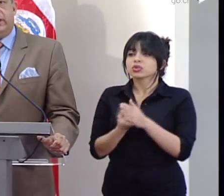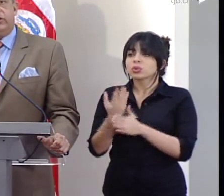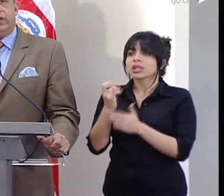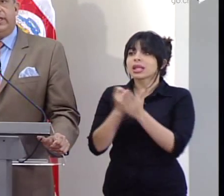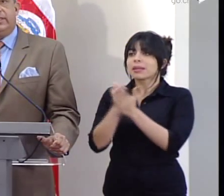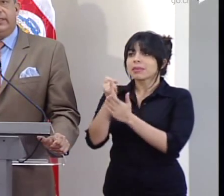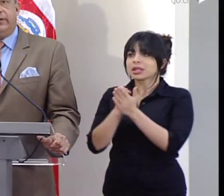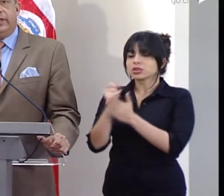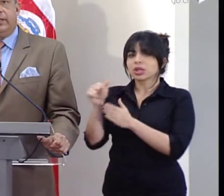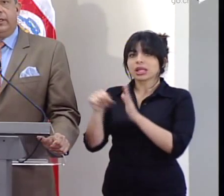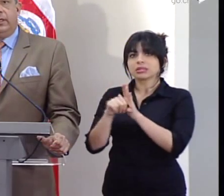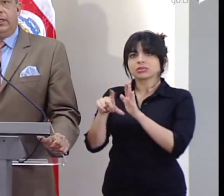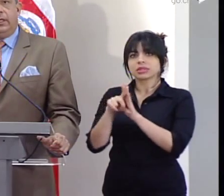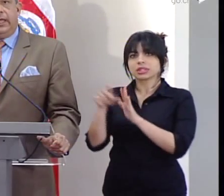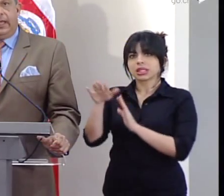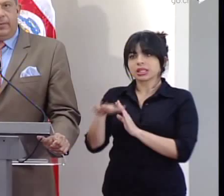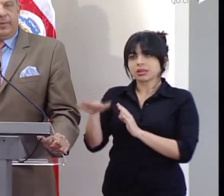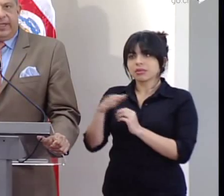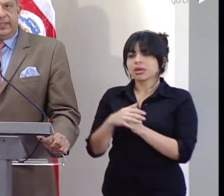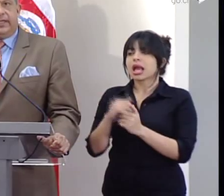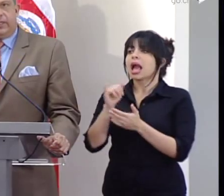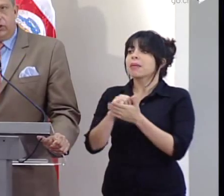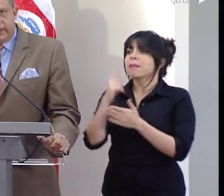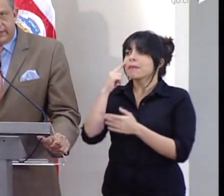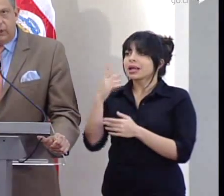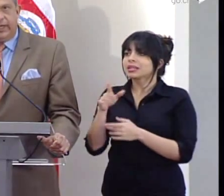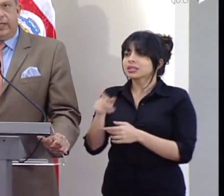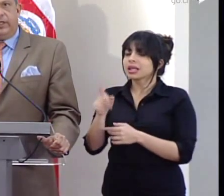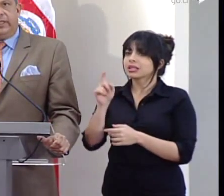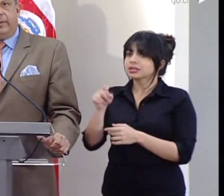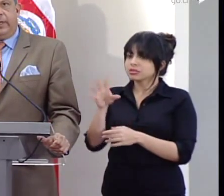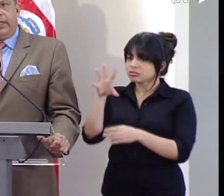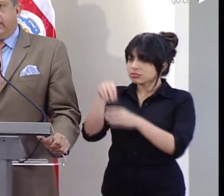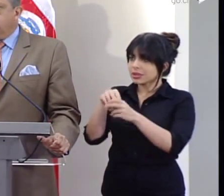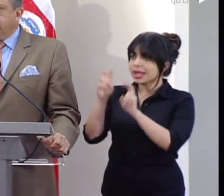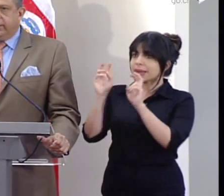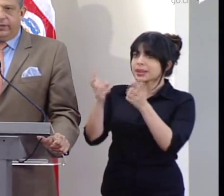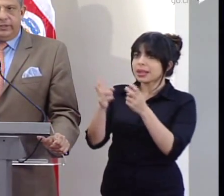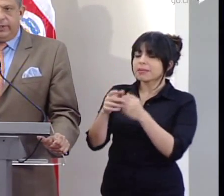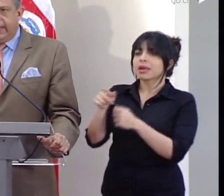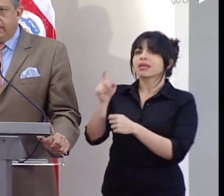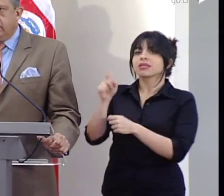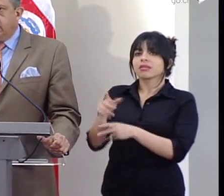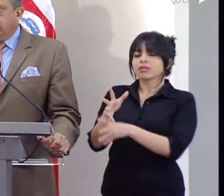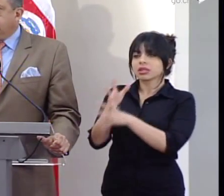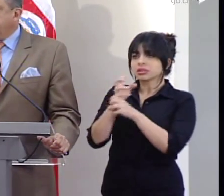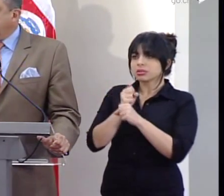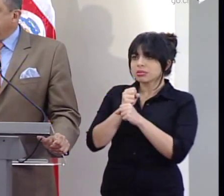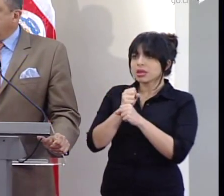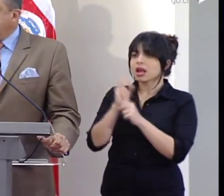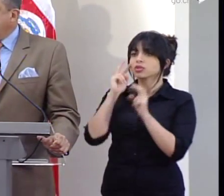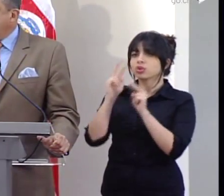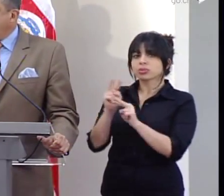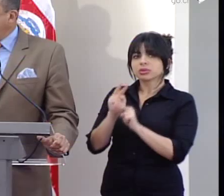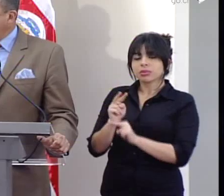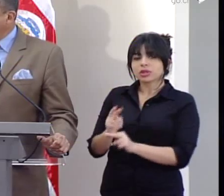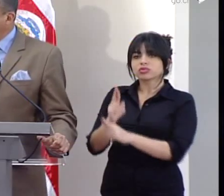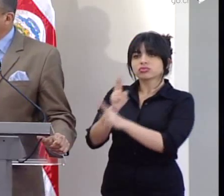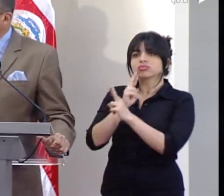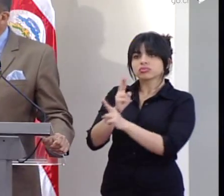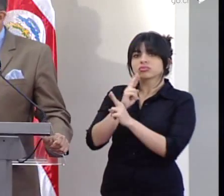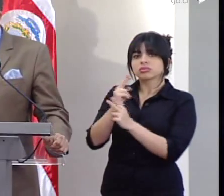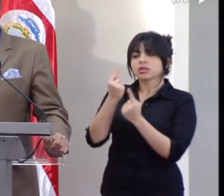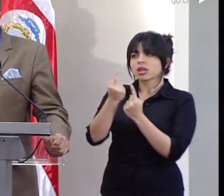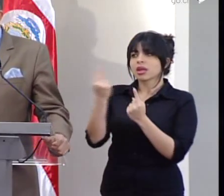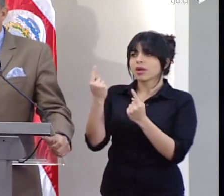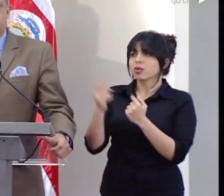de la investigación legislativa. Y ahí me parece que es a donde está ubicado el tema y en donde se recibirán las observaciones y las respuestas de cada